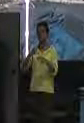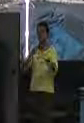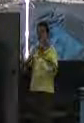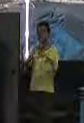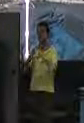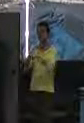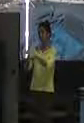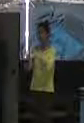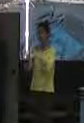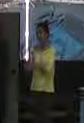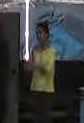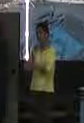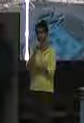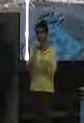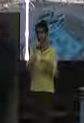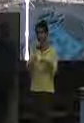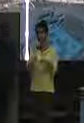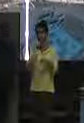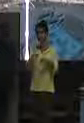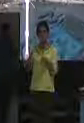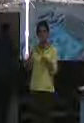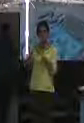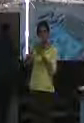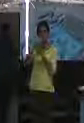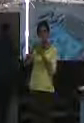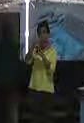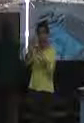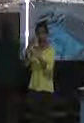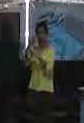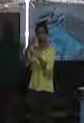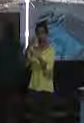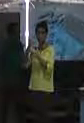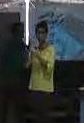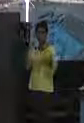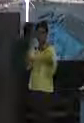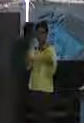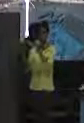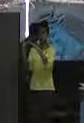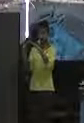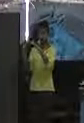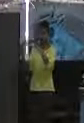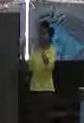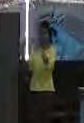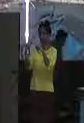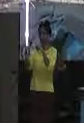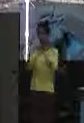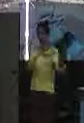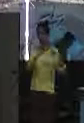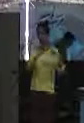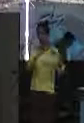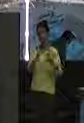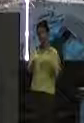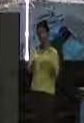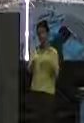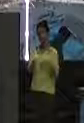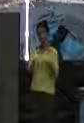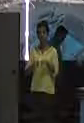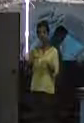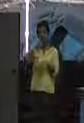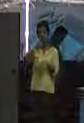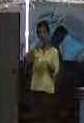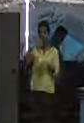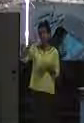total, 3.041 imóveis estão interligados na rede coletora de esgoto. Os 11% dos imóveis